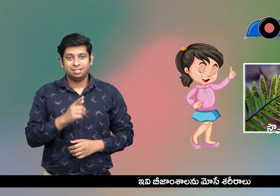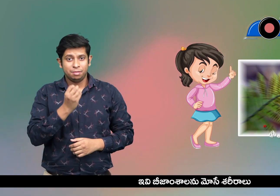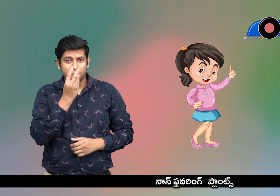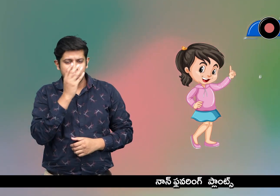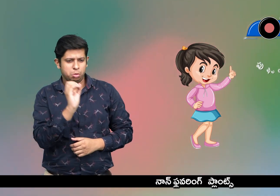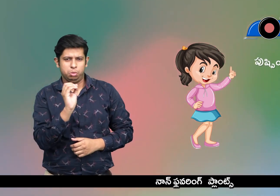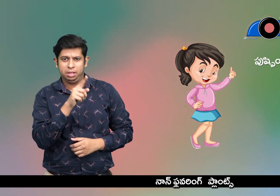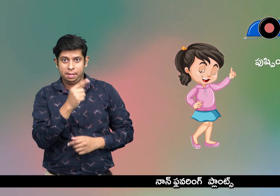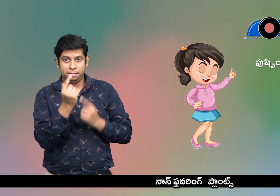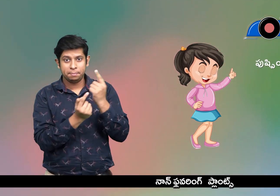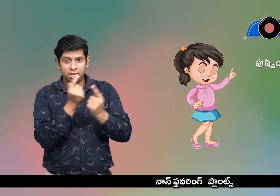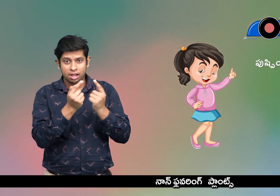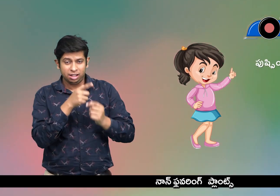నాన్ ఫ్లవరింగ్ ప్లాంట్లు.